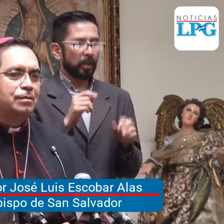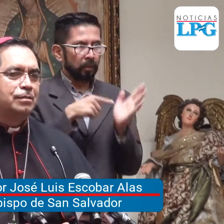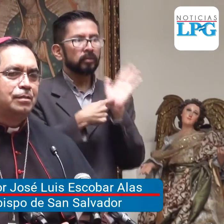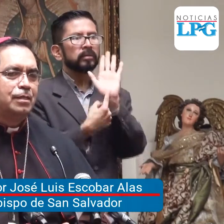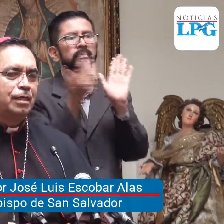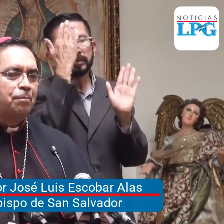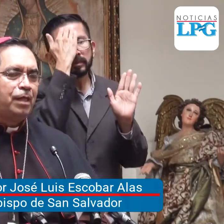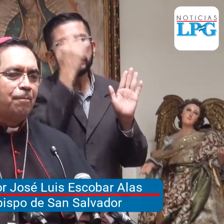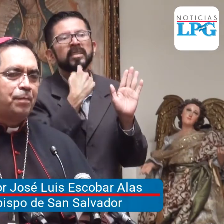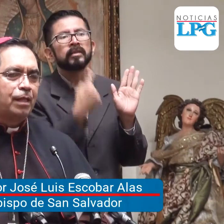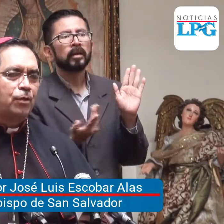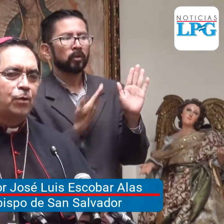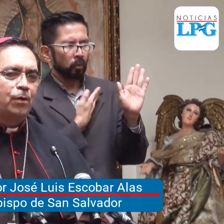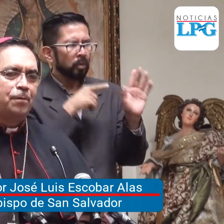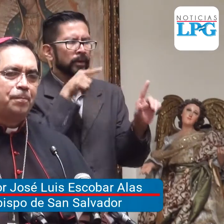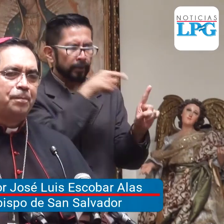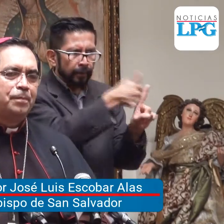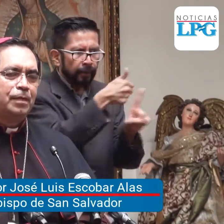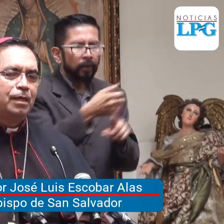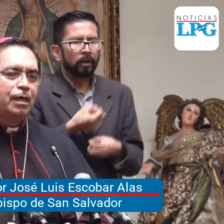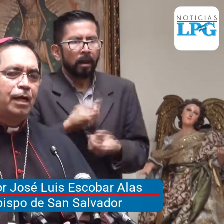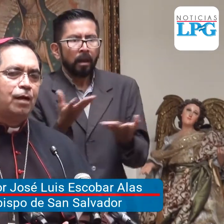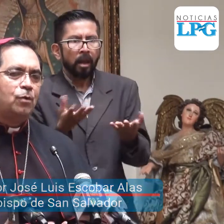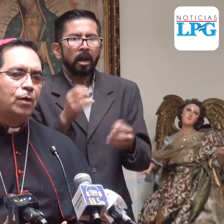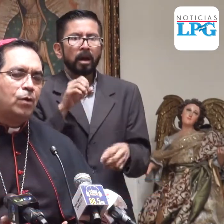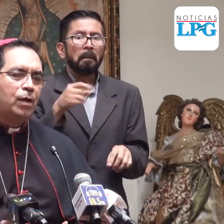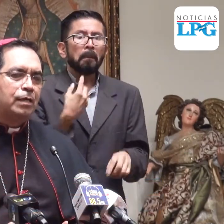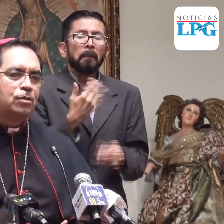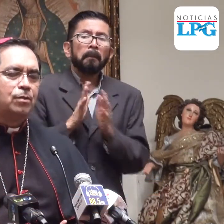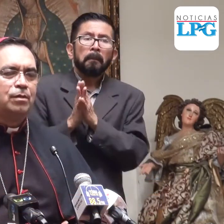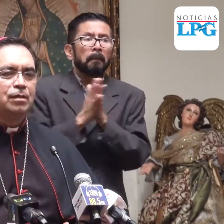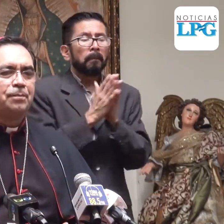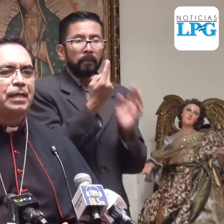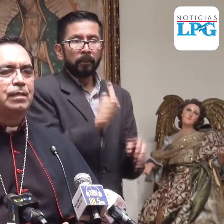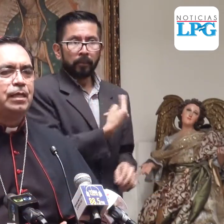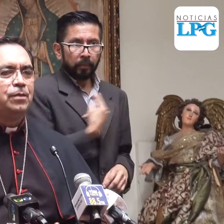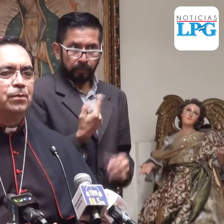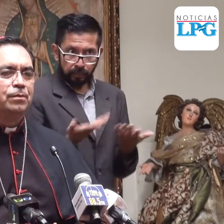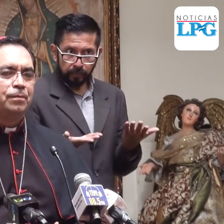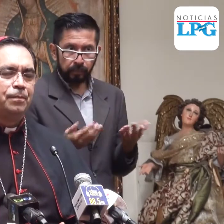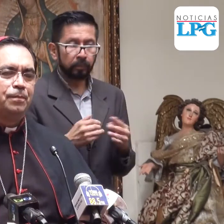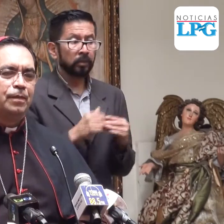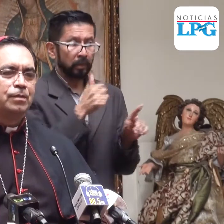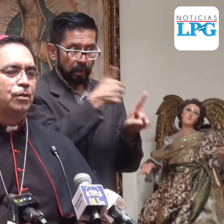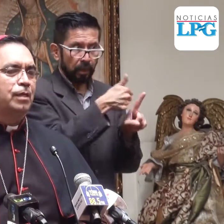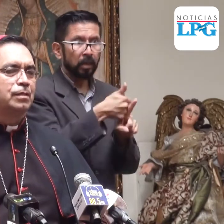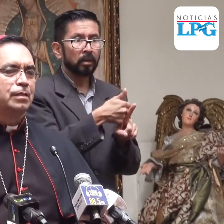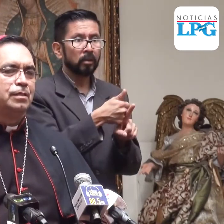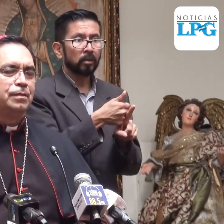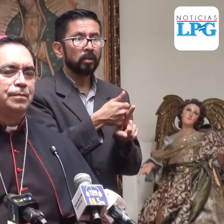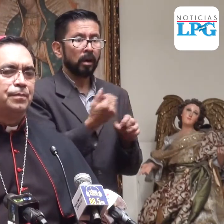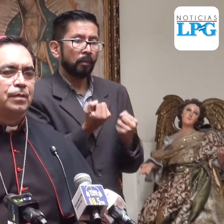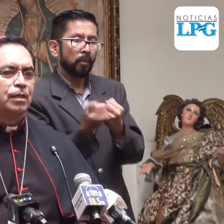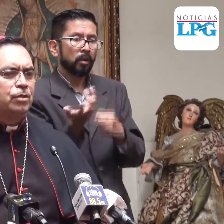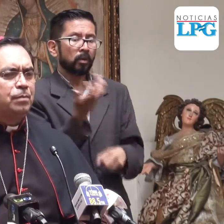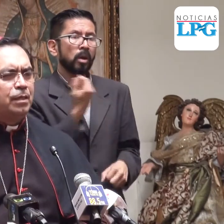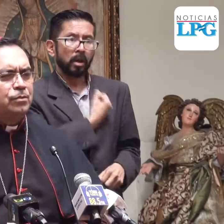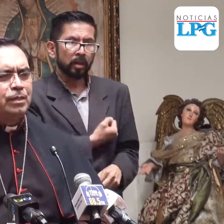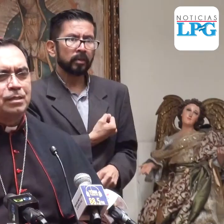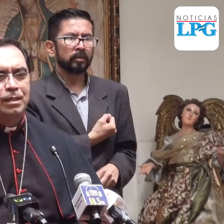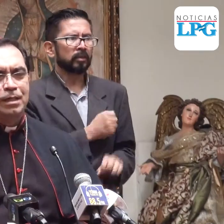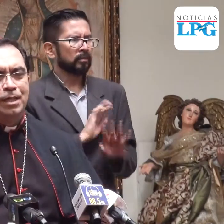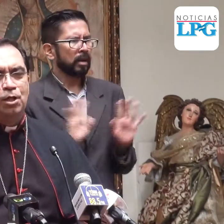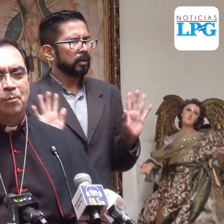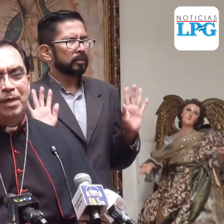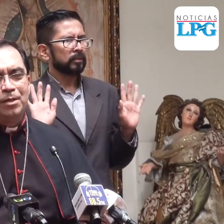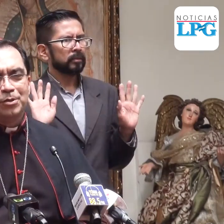conozcan, que pidan perdón y que haya un acto reparativo. Eso es. Eso